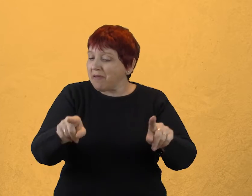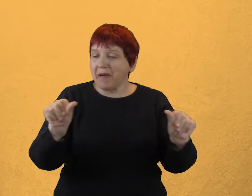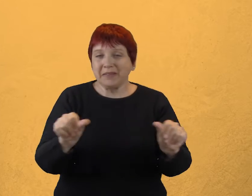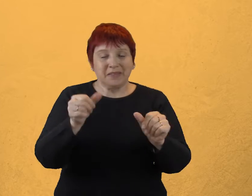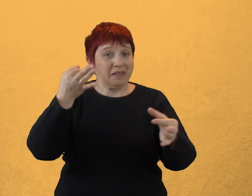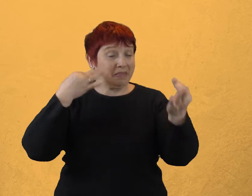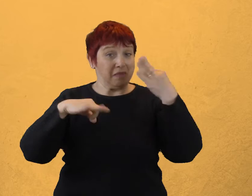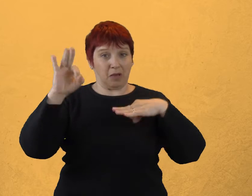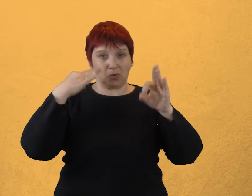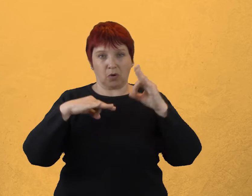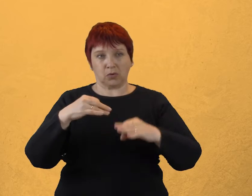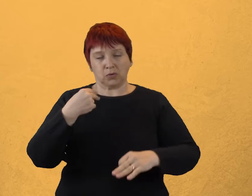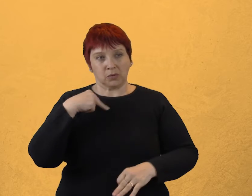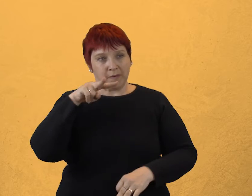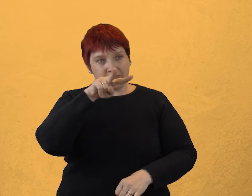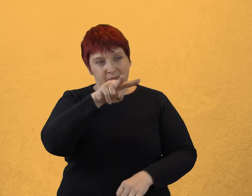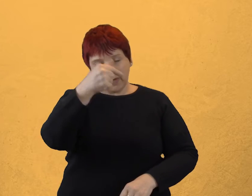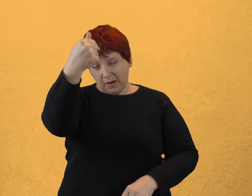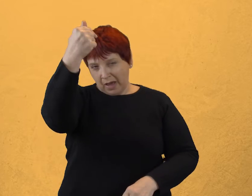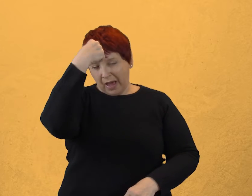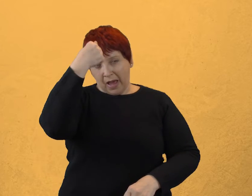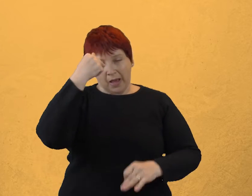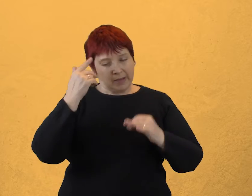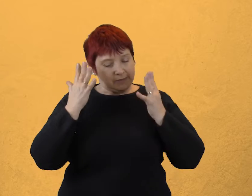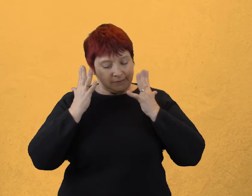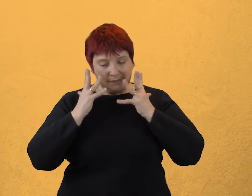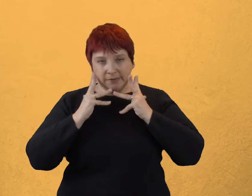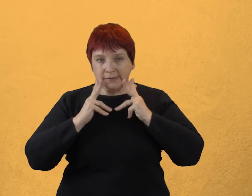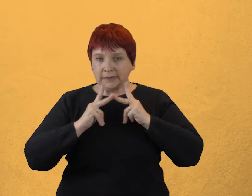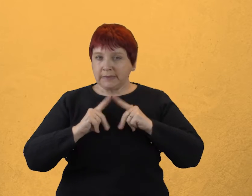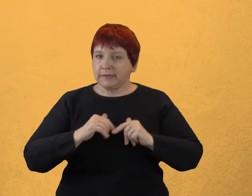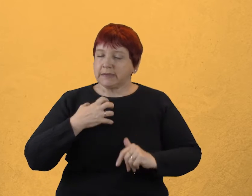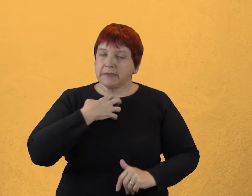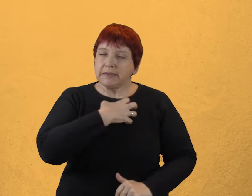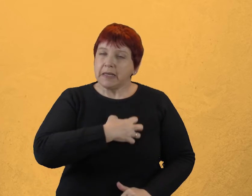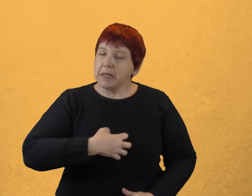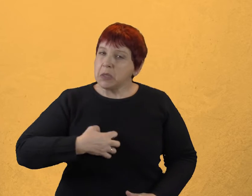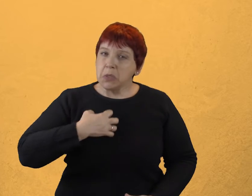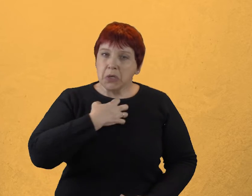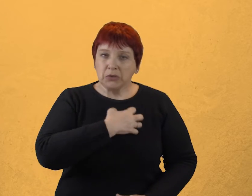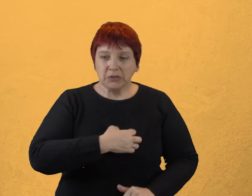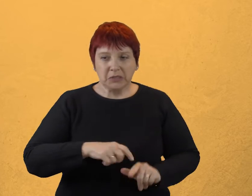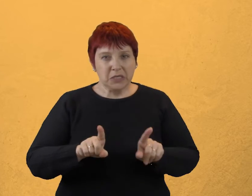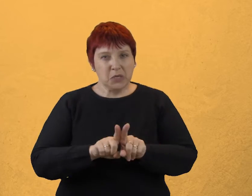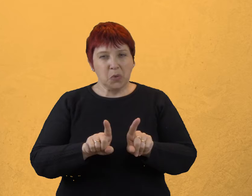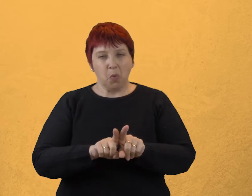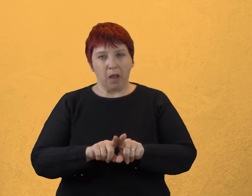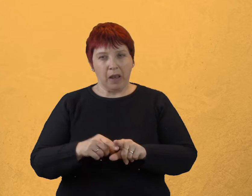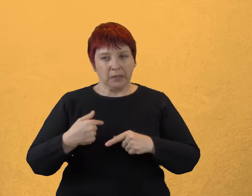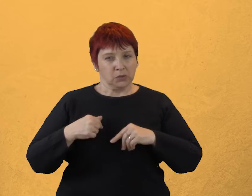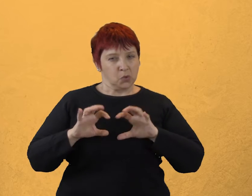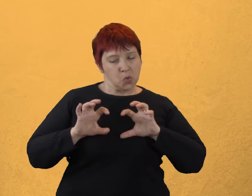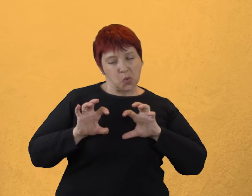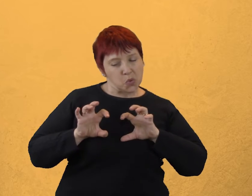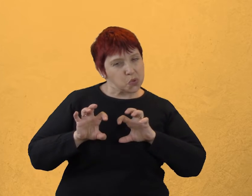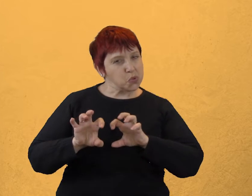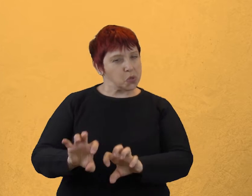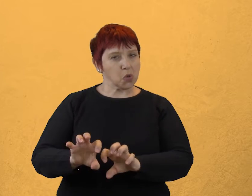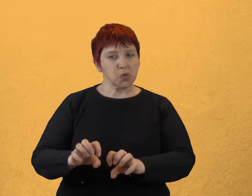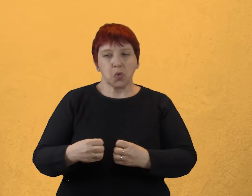la escena, y yo me moría de celos, y nunca antes había llegado a aborrecer, a odiar, a desear